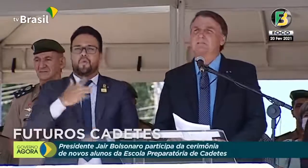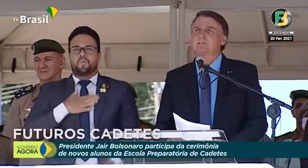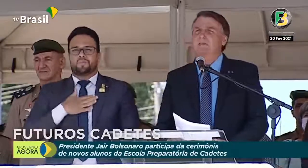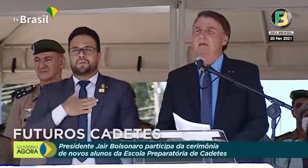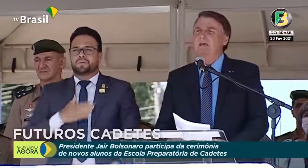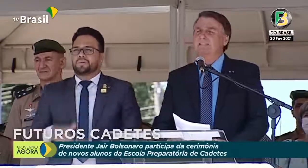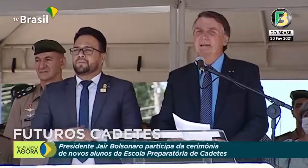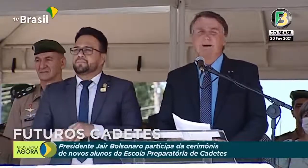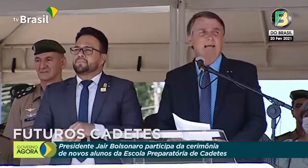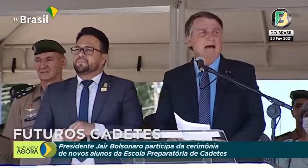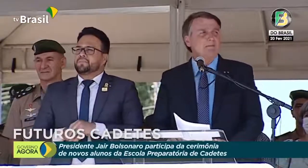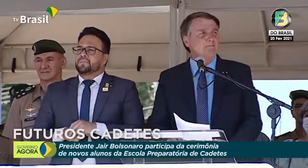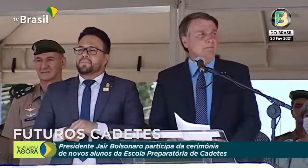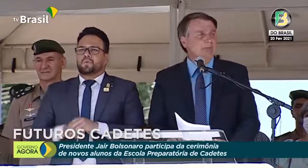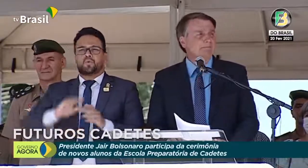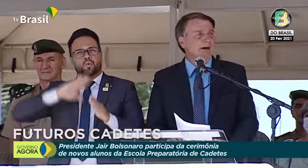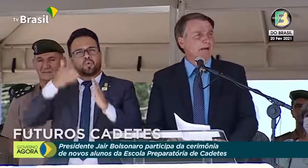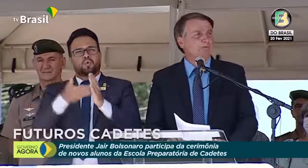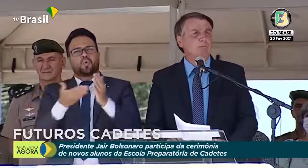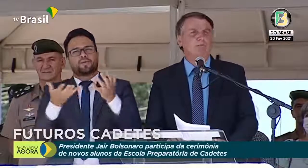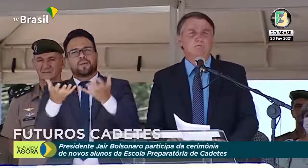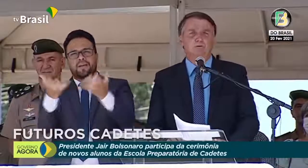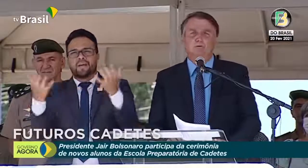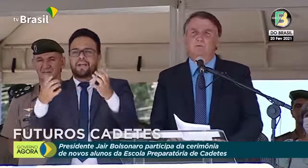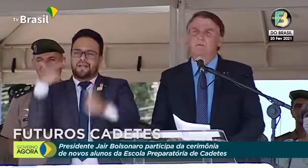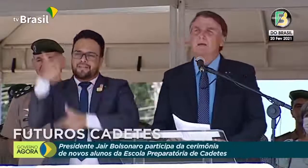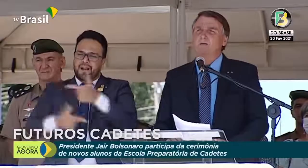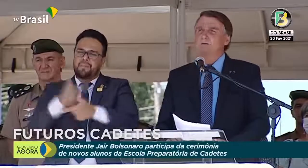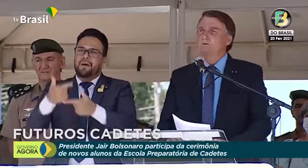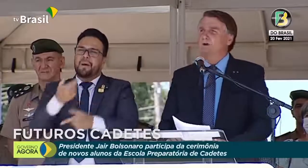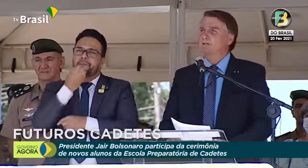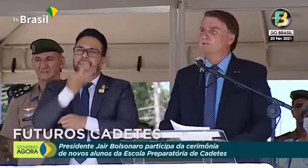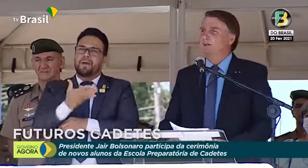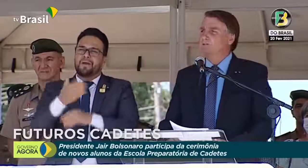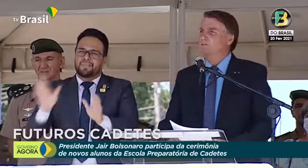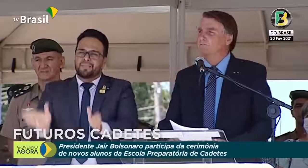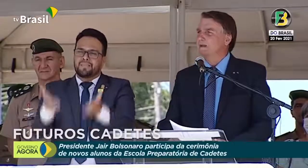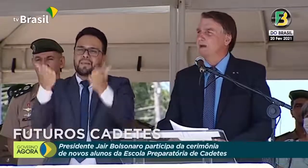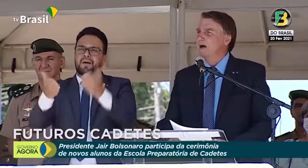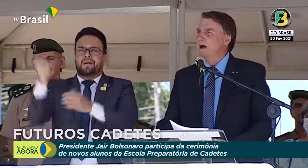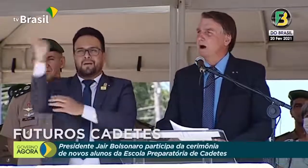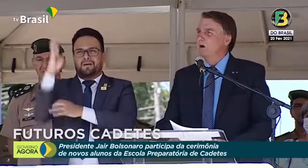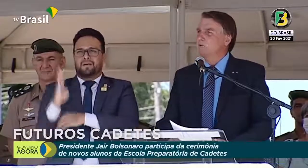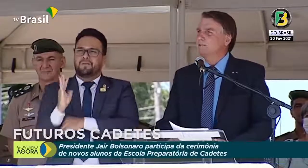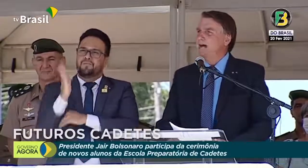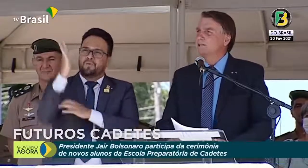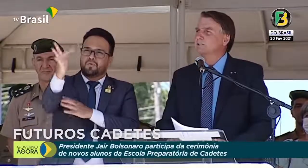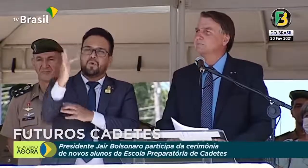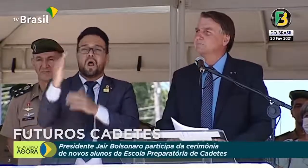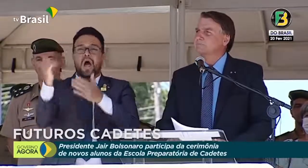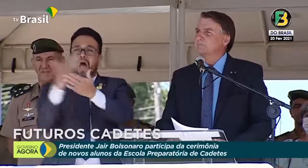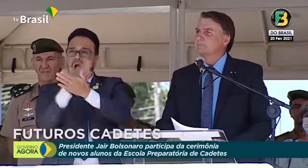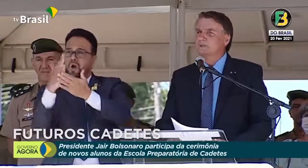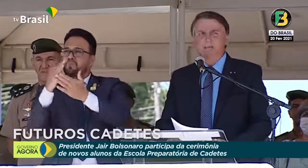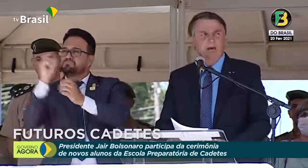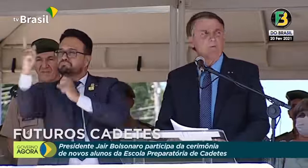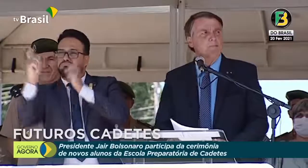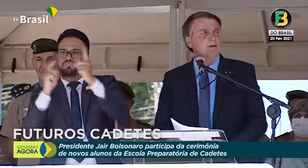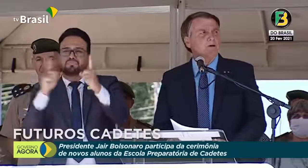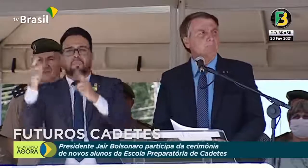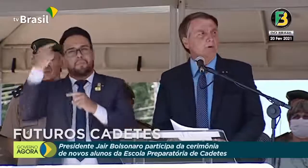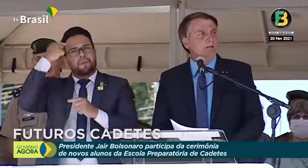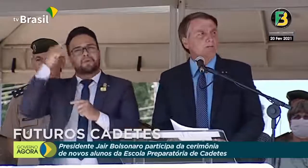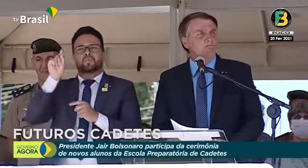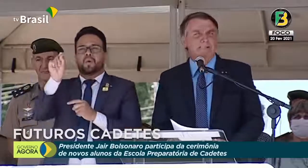nós queremos é trabalhar bem para o futuro do nosso Brasil. Alguns acham que